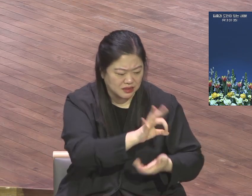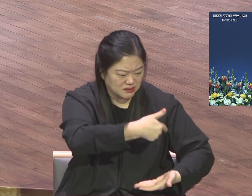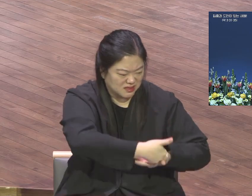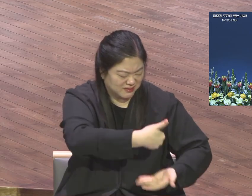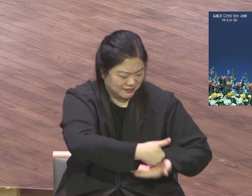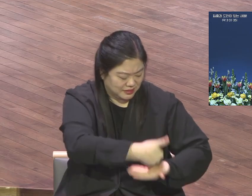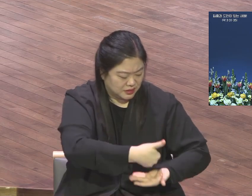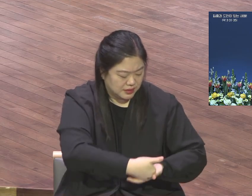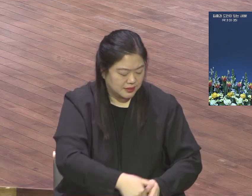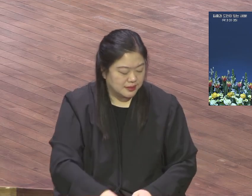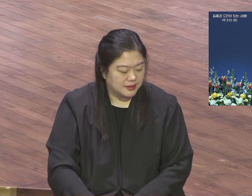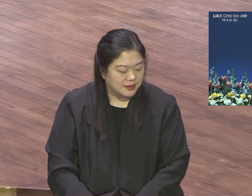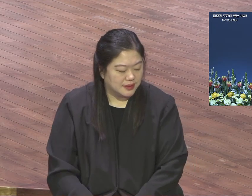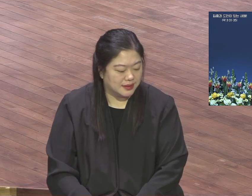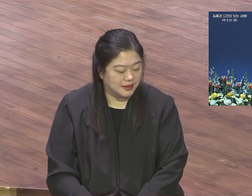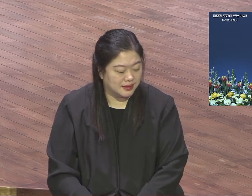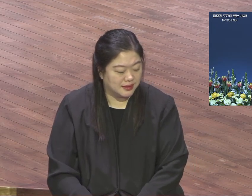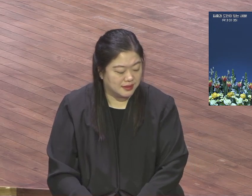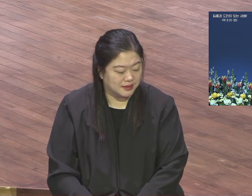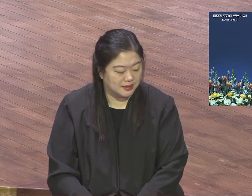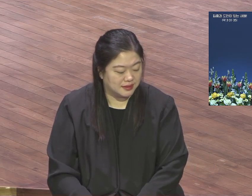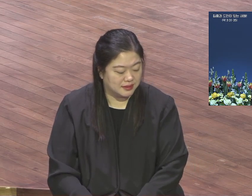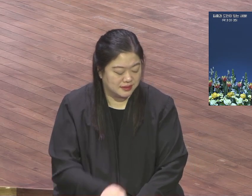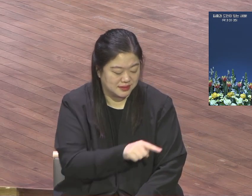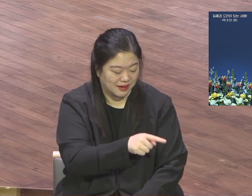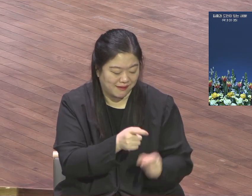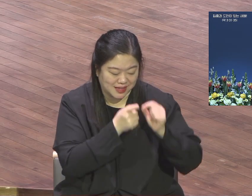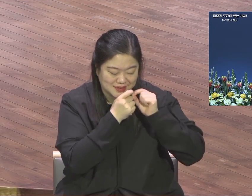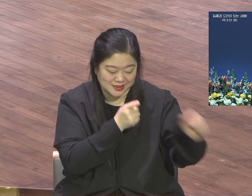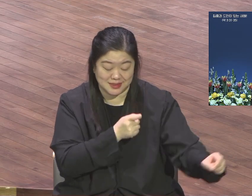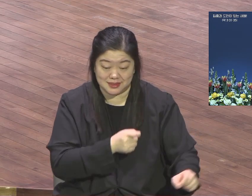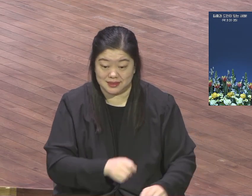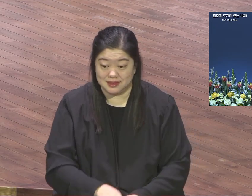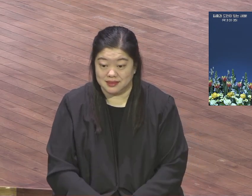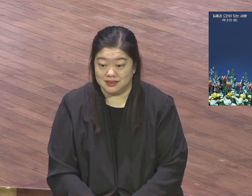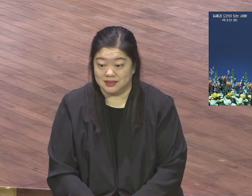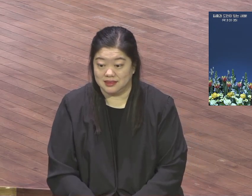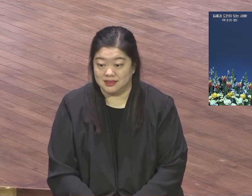하나님 사기꾼입니까. 심지 않고도 건 줄 알았냐. 이 악하고 게으른 종아.